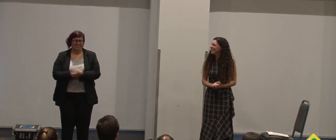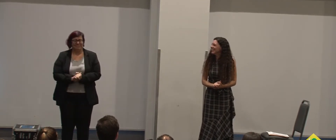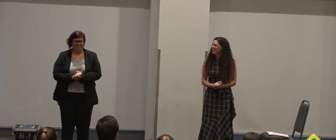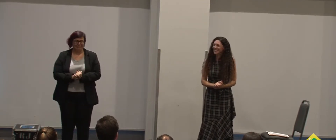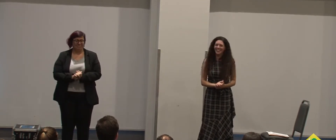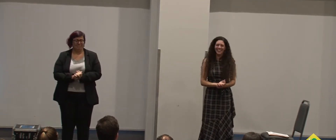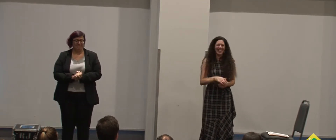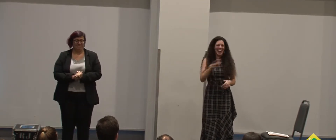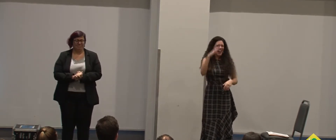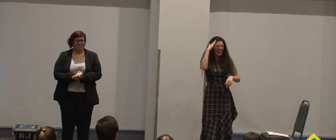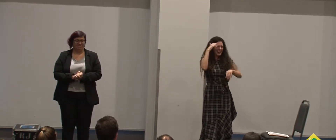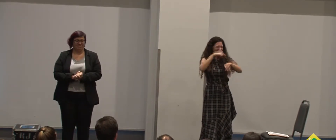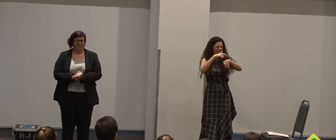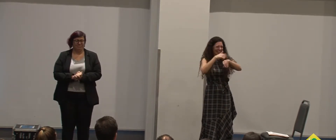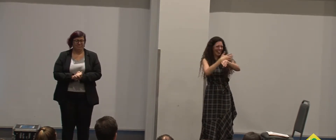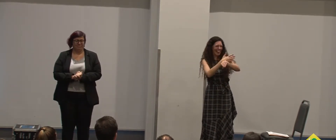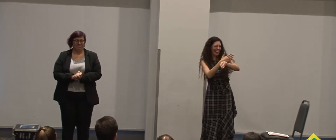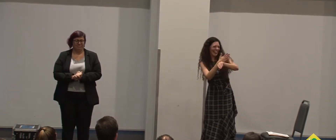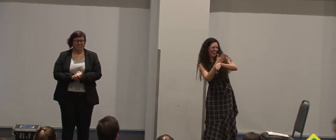Obrigada a todos.